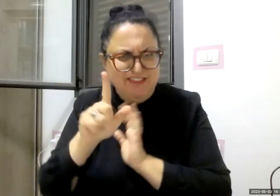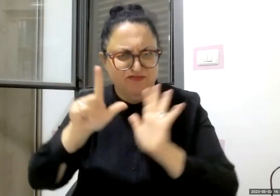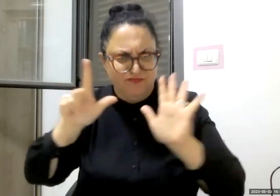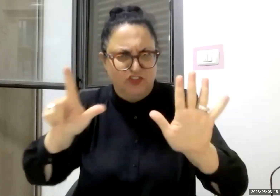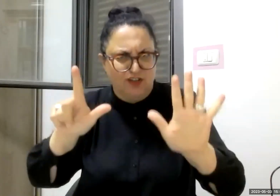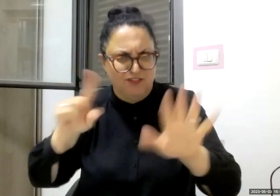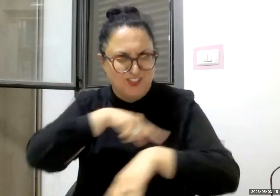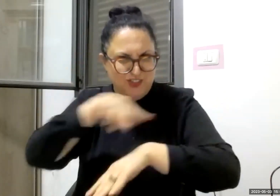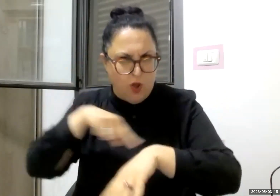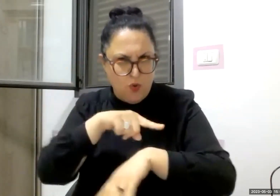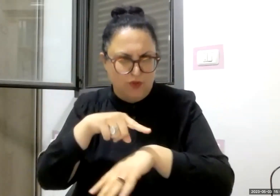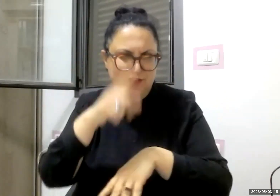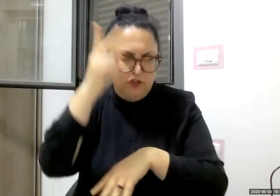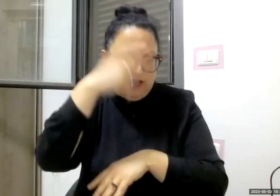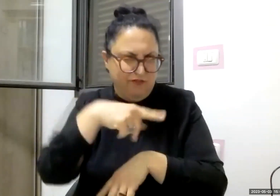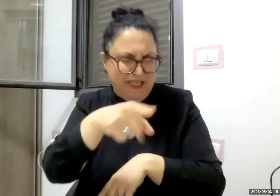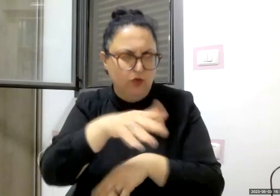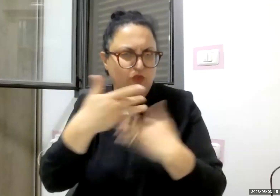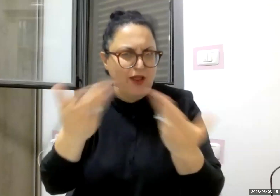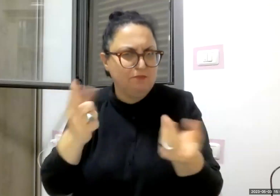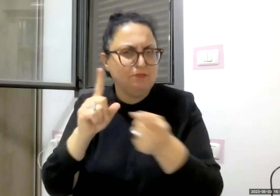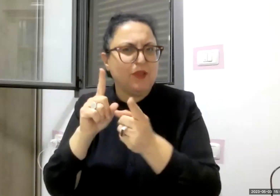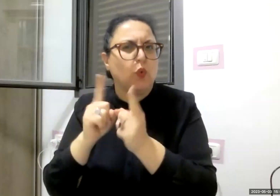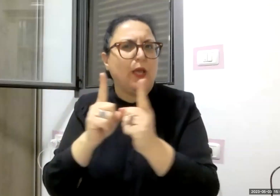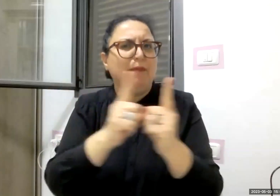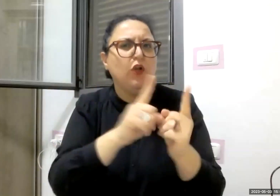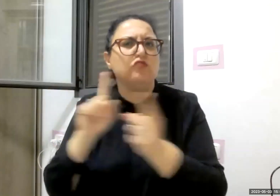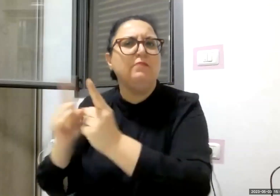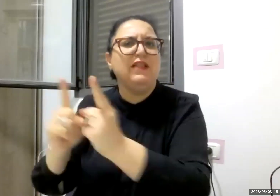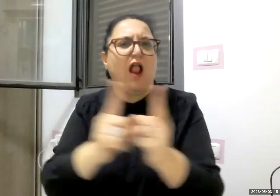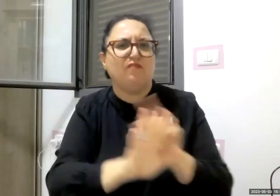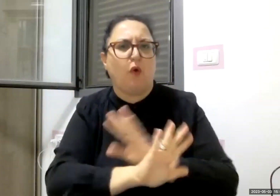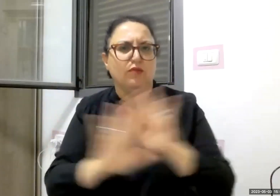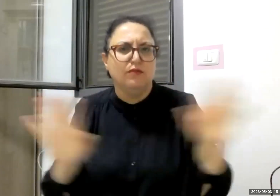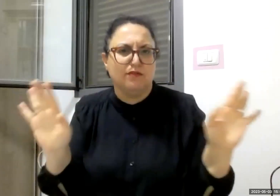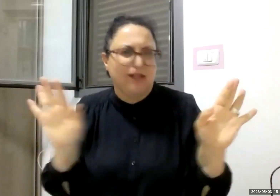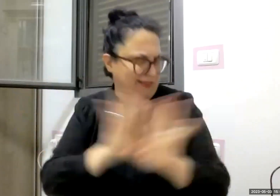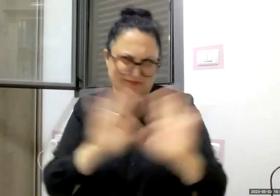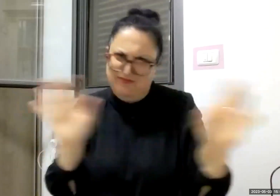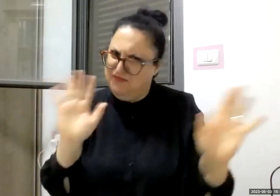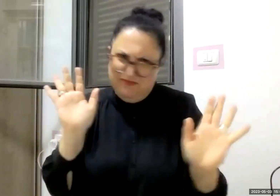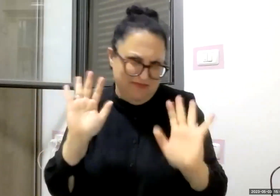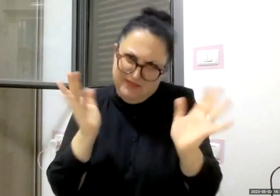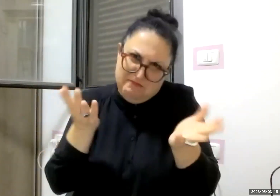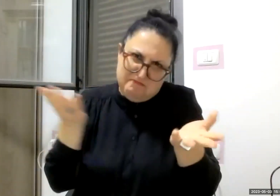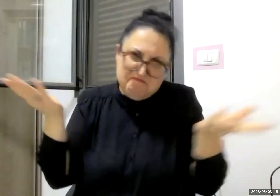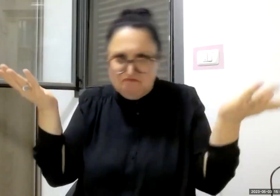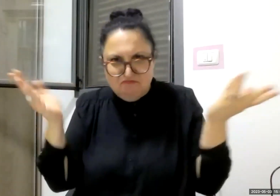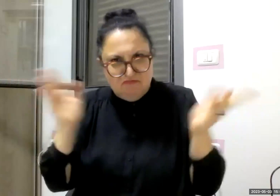התערכה ל-27 שעות, אז אני רוצה שתבינו, שלא היו מתורגמניות, שהתחלפו, שמתחלפות,